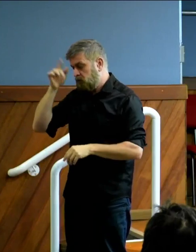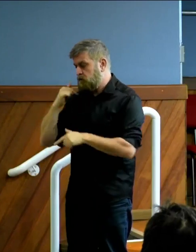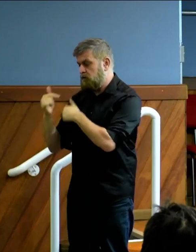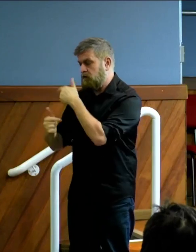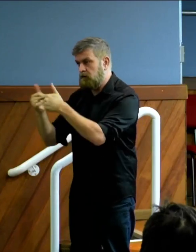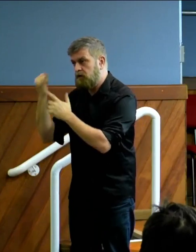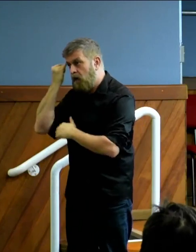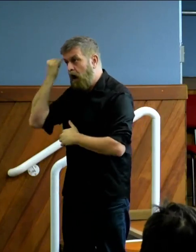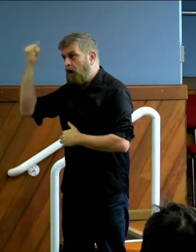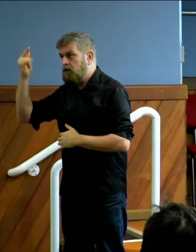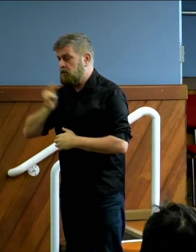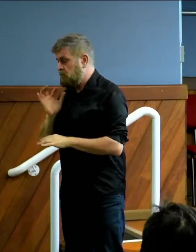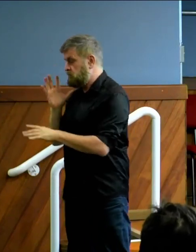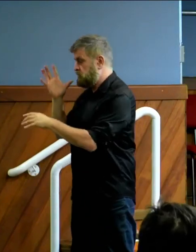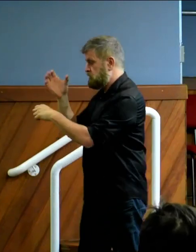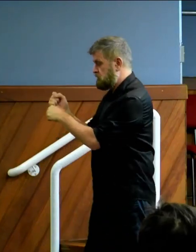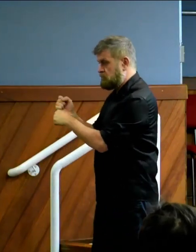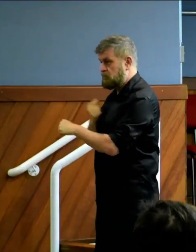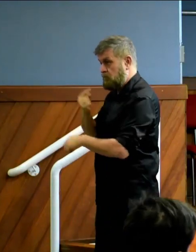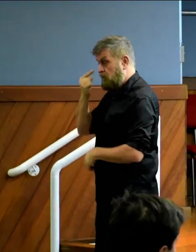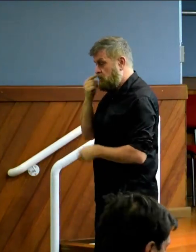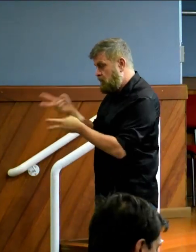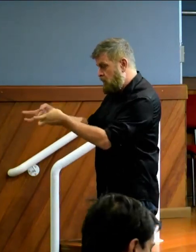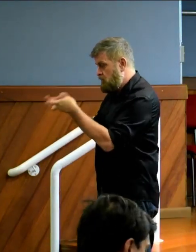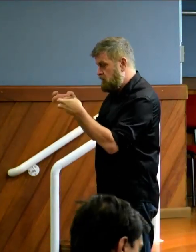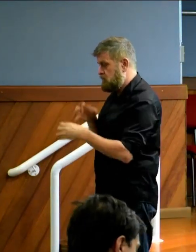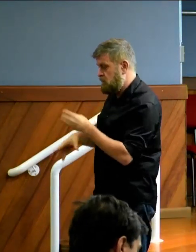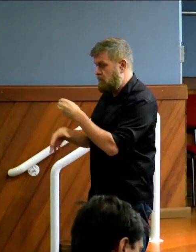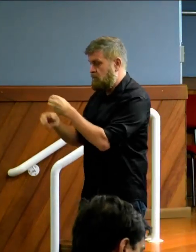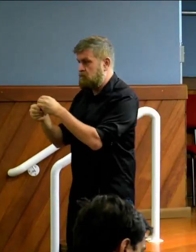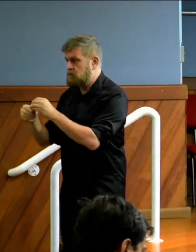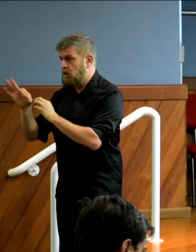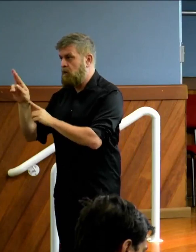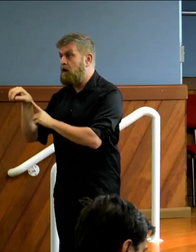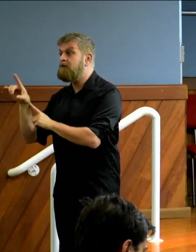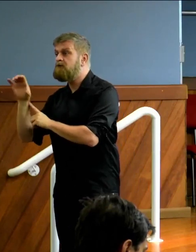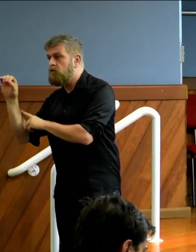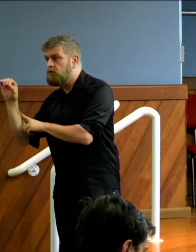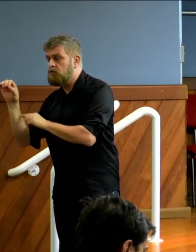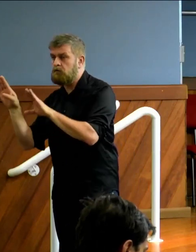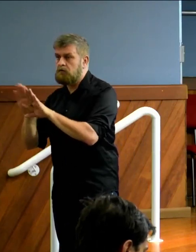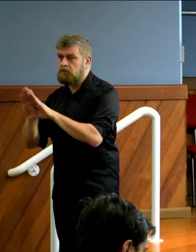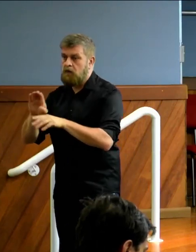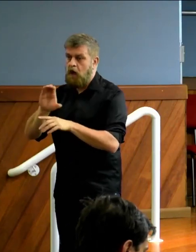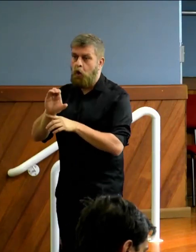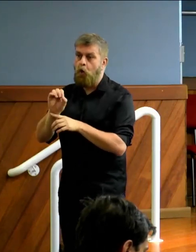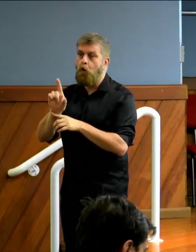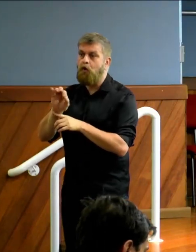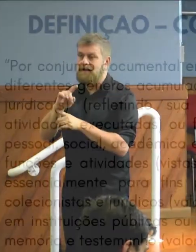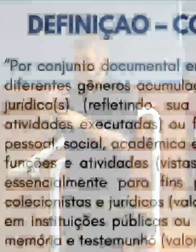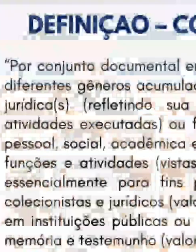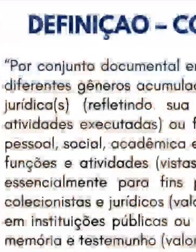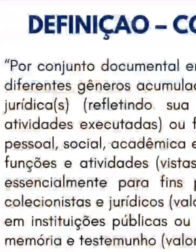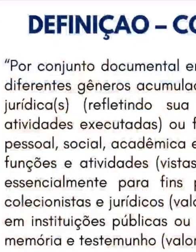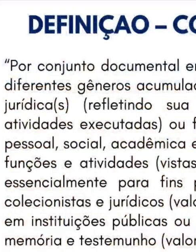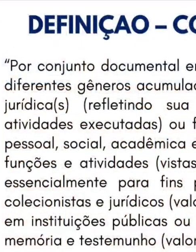trabalhado com essa ideia de conjunto, que se vocês forem ver, nada mais é do que uma soma de fundo de coleção, nada mais é, que é o quê? entende-se